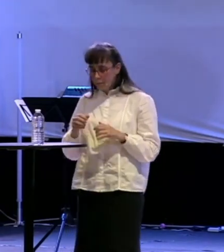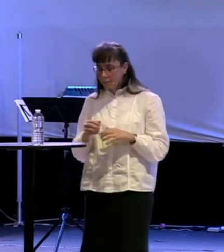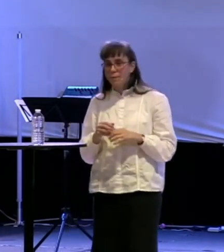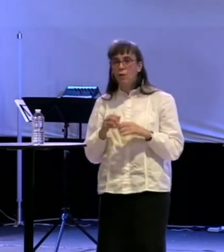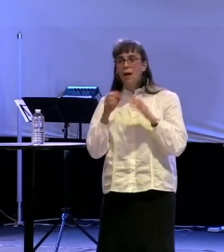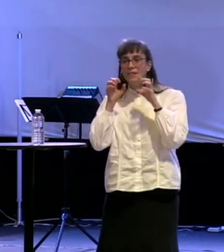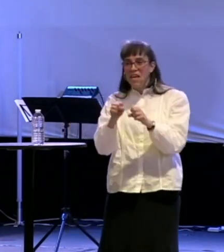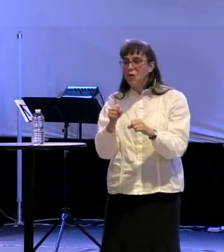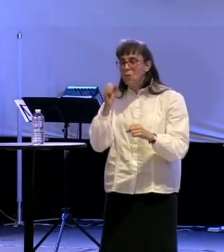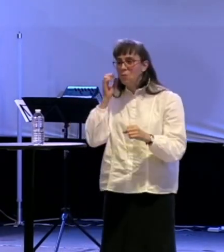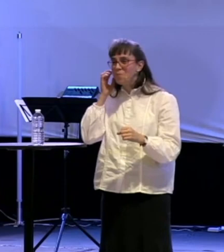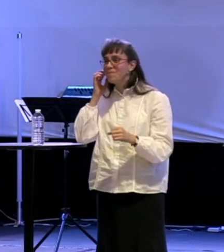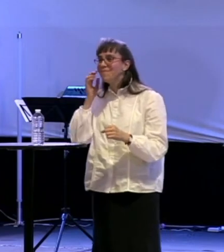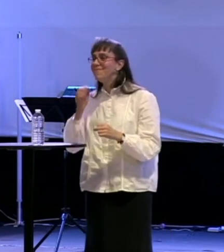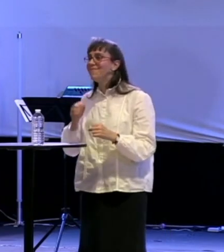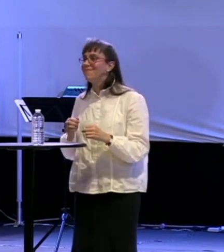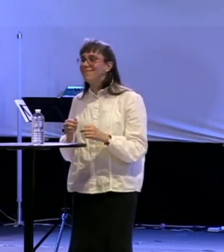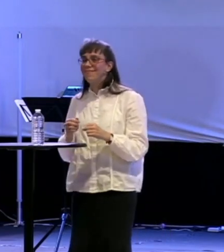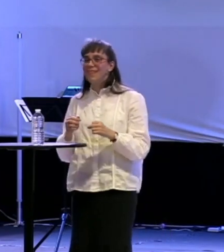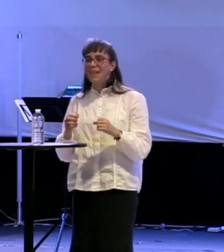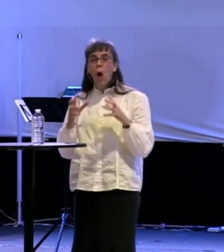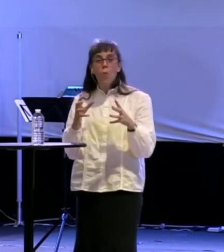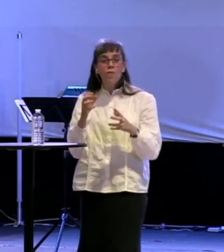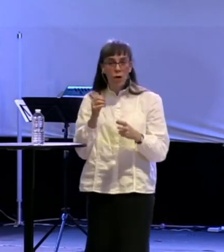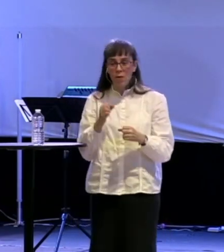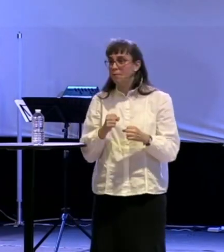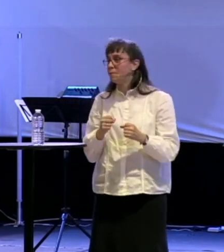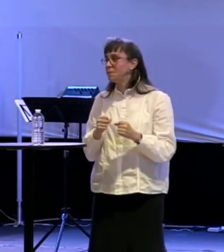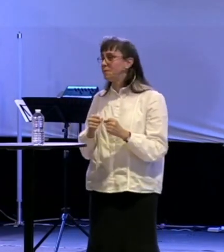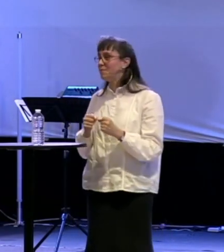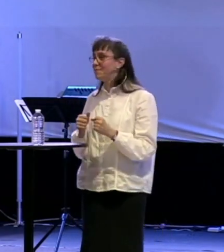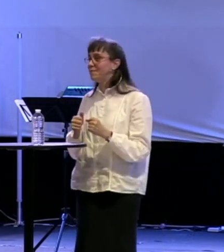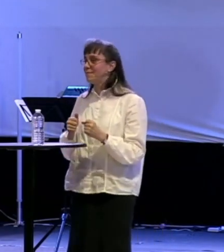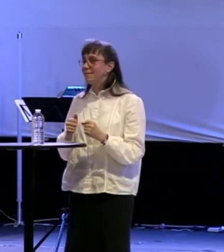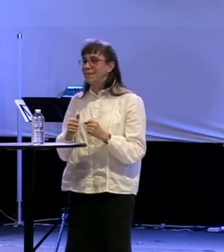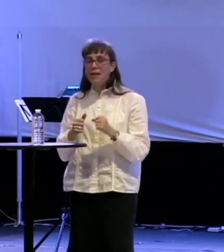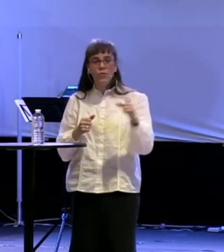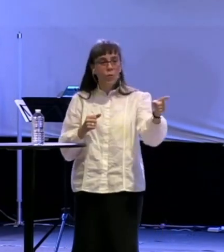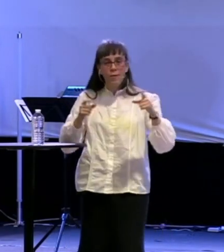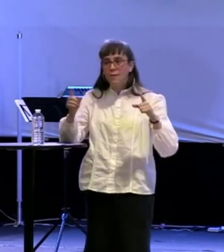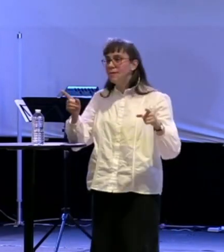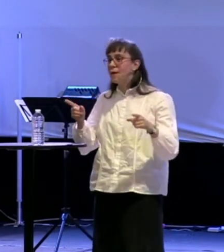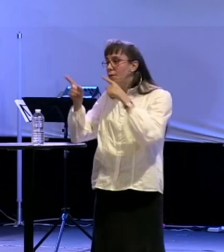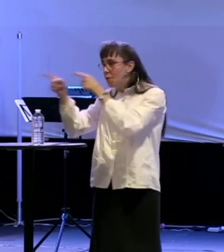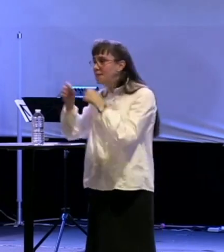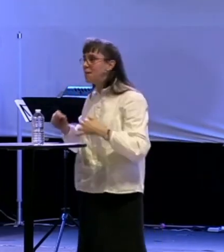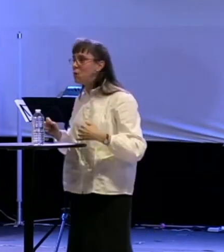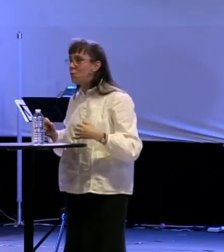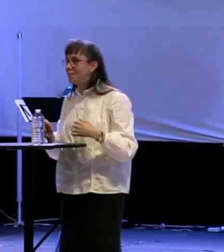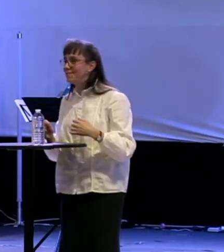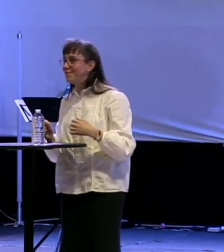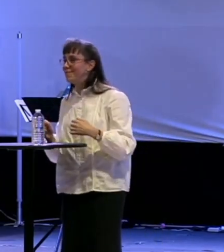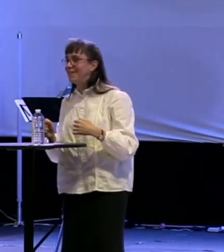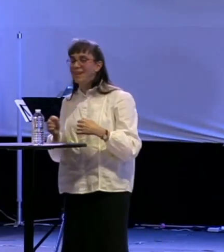Christ en toi, Christ in you, l'espérance de la gloire. The hope of glory. Dis à ton frère ou à ta sœur, Christ en toi, Christ in